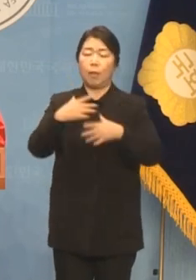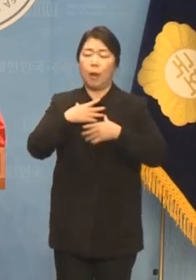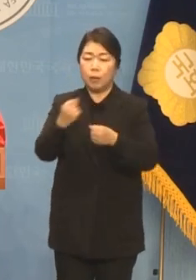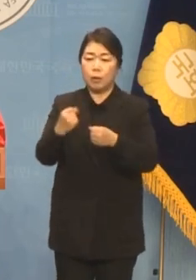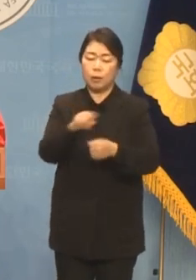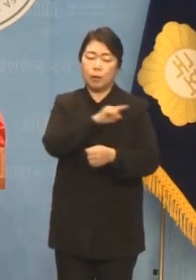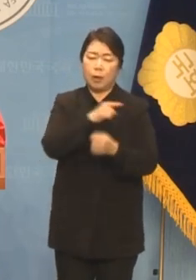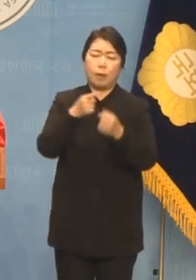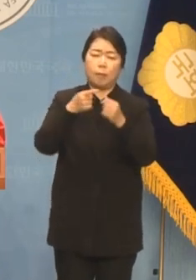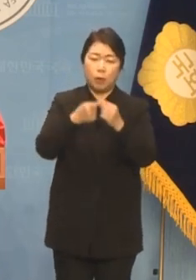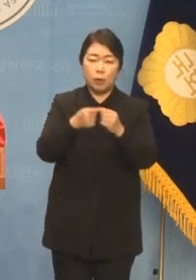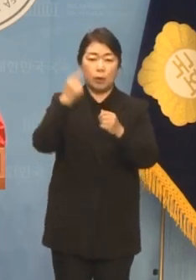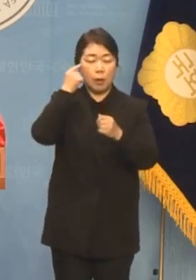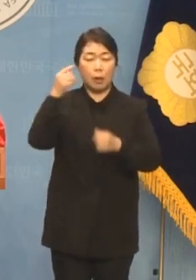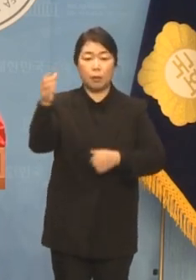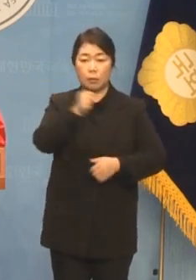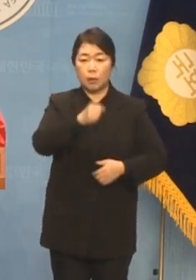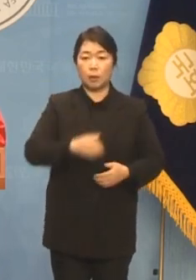최우선시